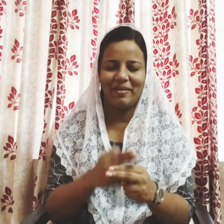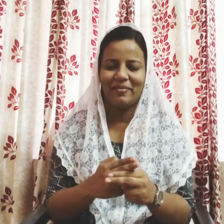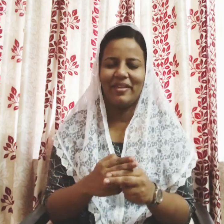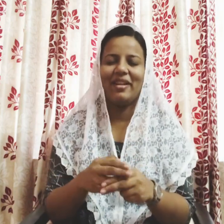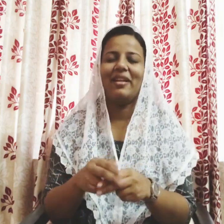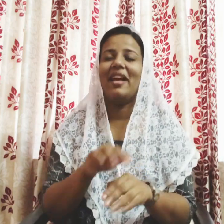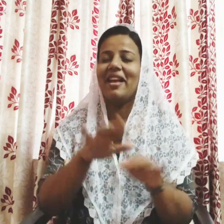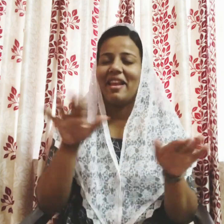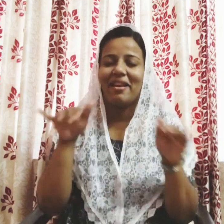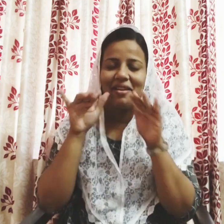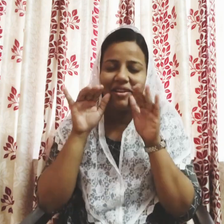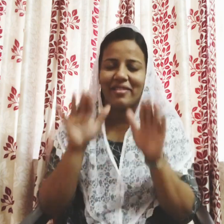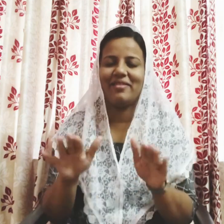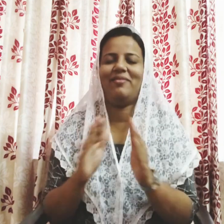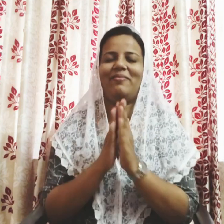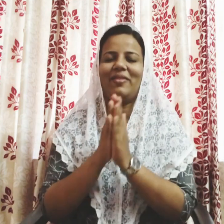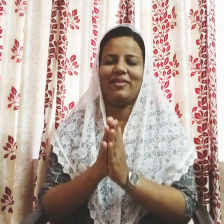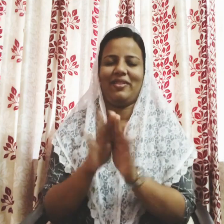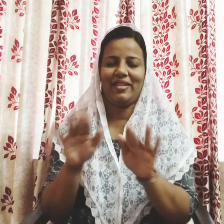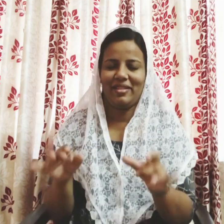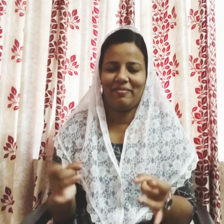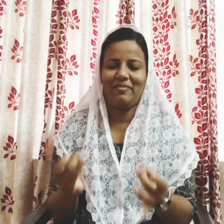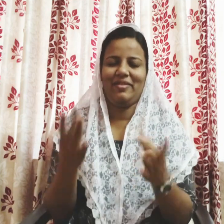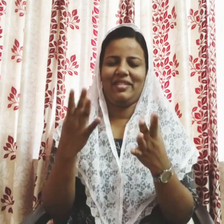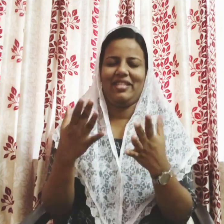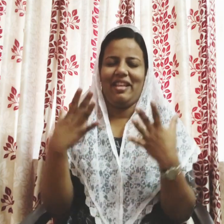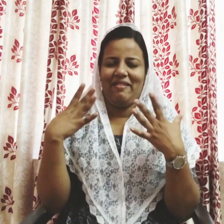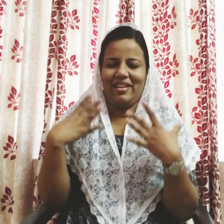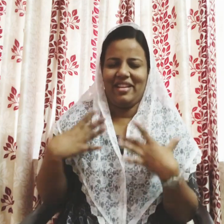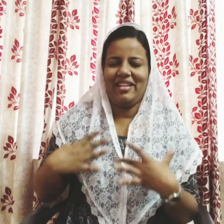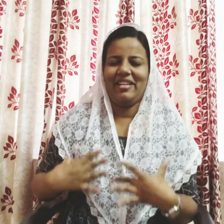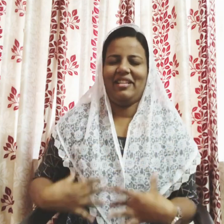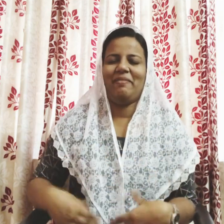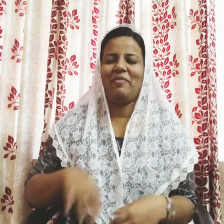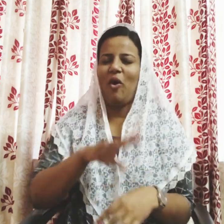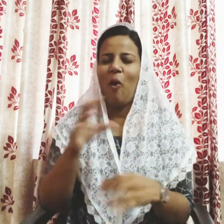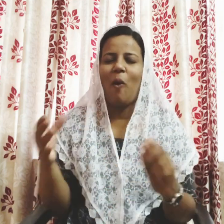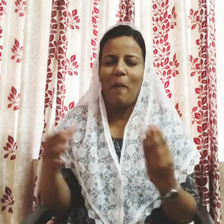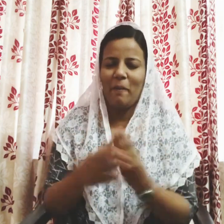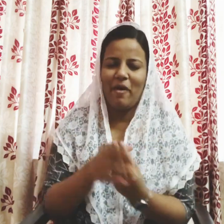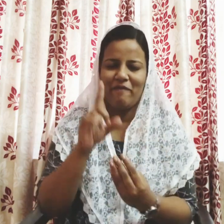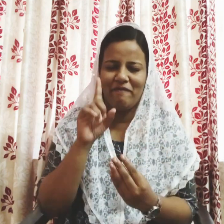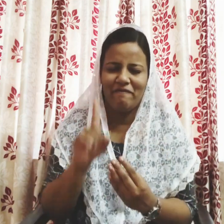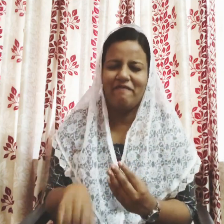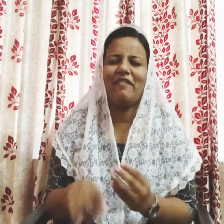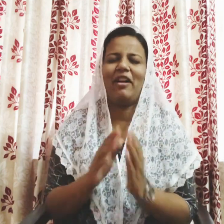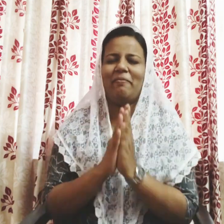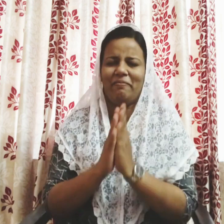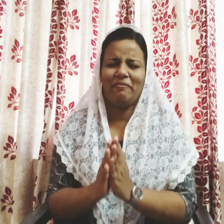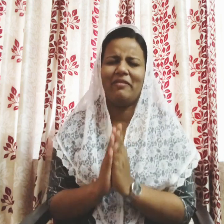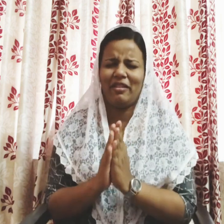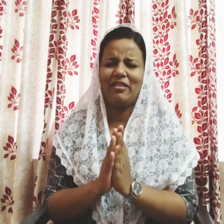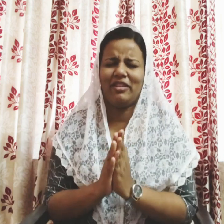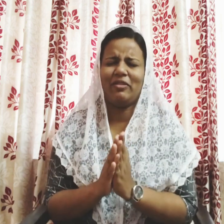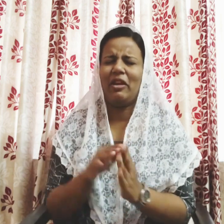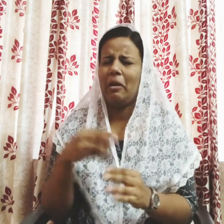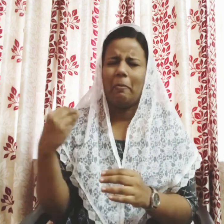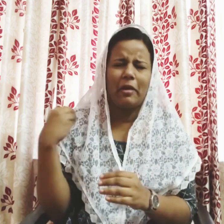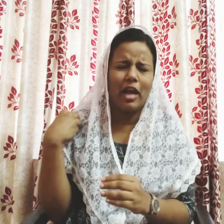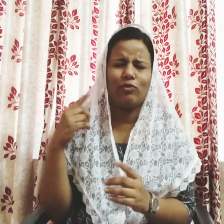നാമത്തിൽ നിന്റെ മക്കളെ അനുഗ്രഹിച്ച് പ്രാർത്ഥിക്കുന്നു. ഇന്ന് പൽക്കാലം അങ്ങയുടെ കൃപ നിന്റെ കുഞ്ഞുങ്ങളുടെ കൂടെ ഉണ്ടാകണമേ. അങ്ങയുടെ സാന്നിധ്യം തന്നെ മക്കളുടെ കൂടെ ഉണ്ടാകണമേ. അനർത്ഥങ്ങൾ